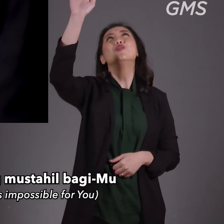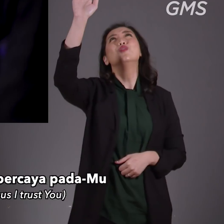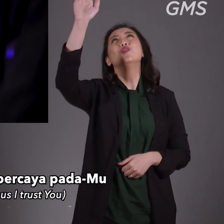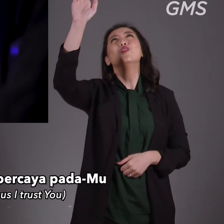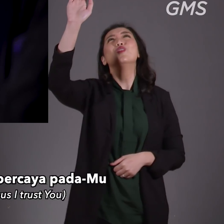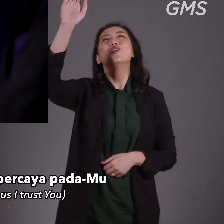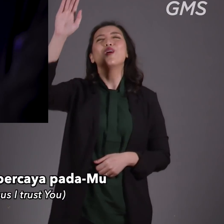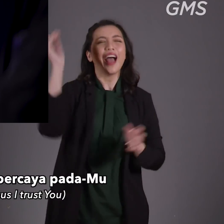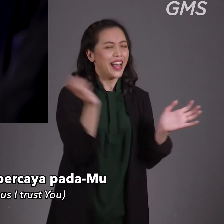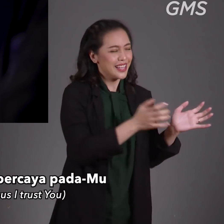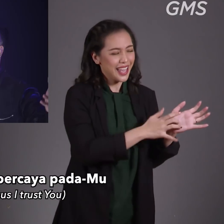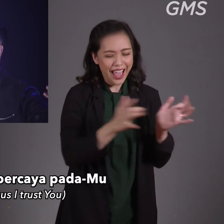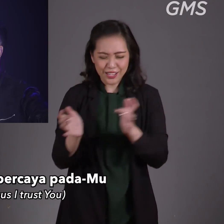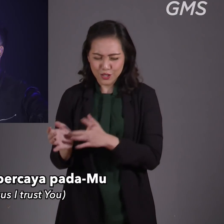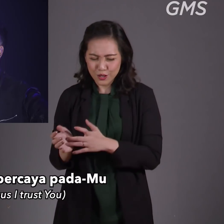bagi-Mu,